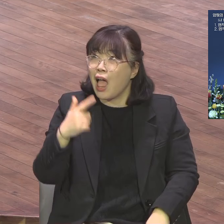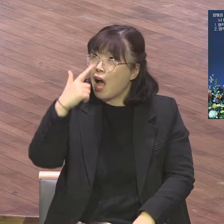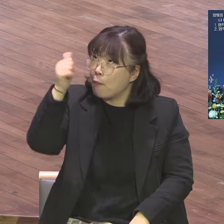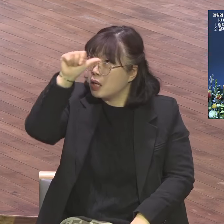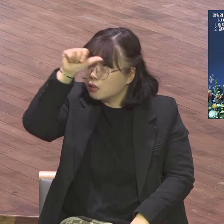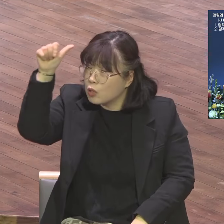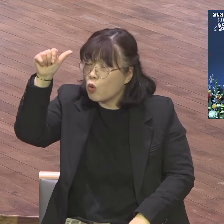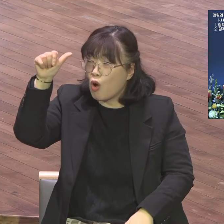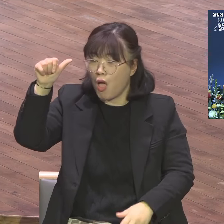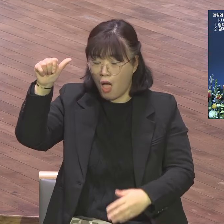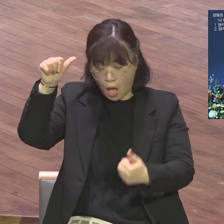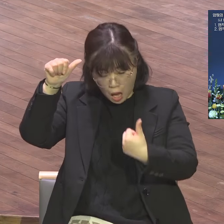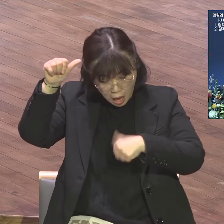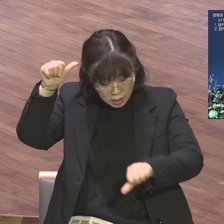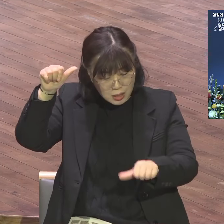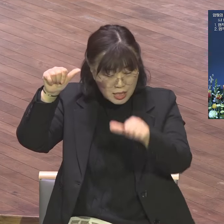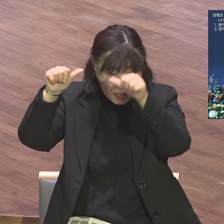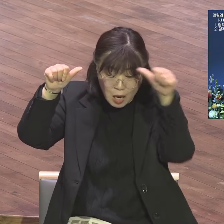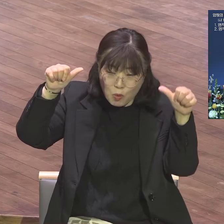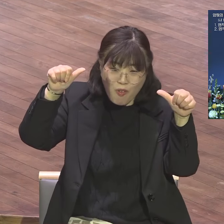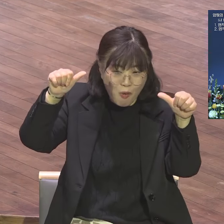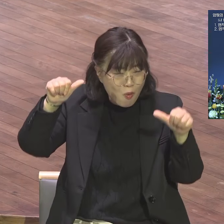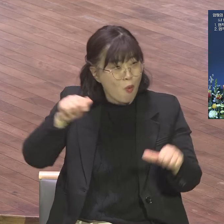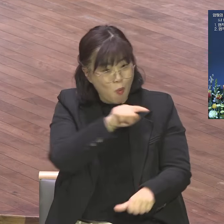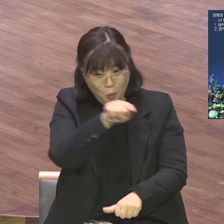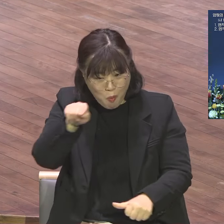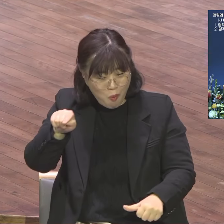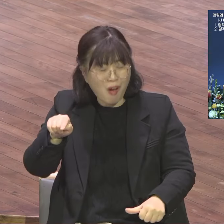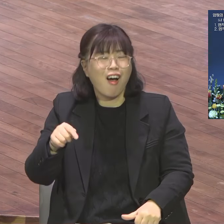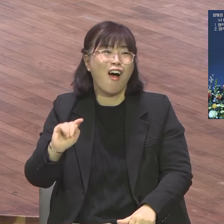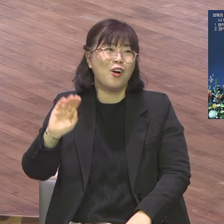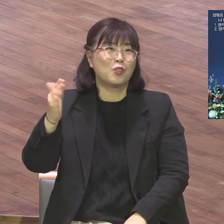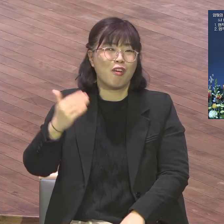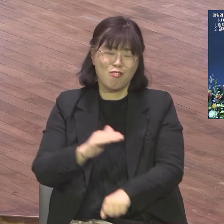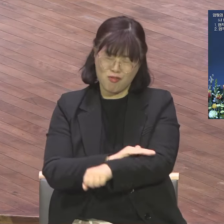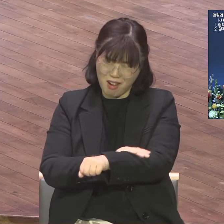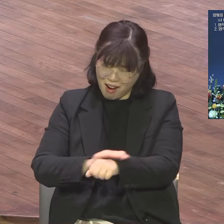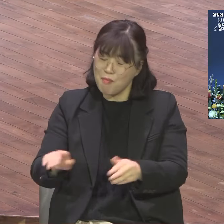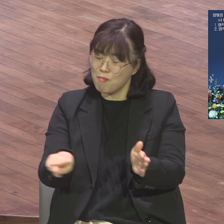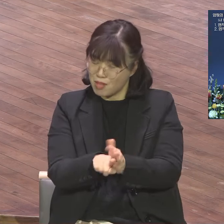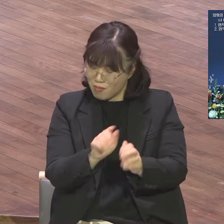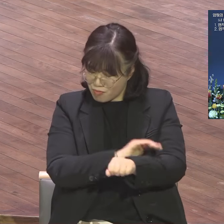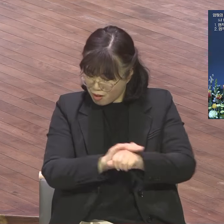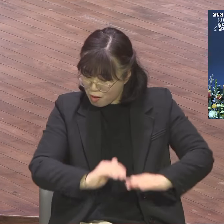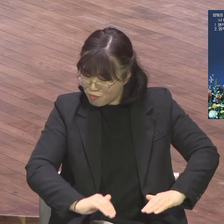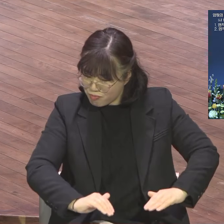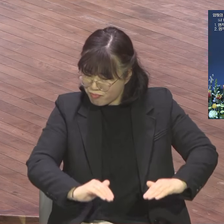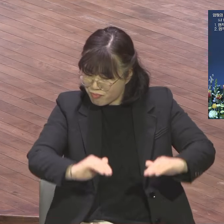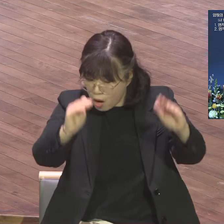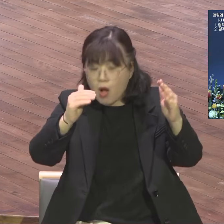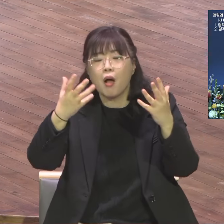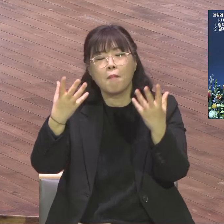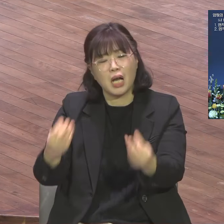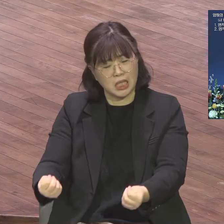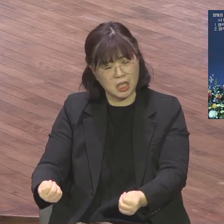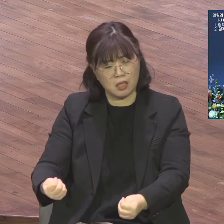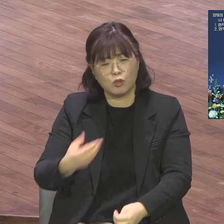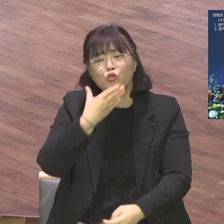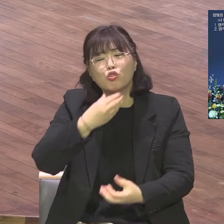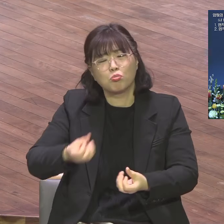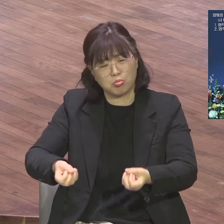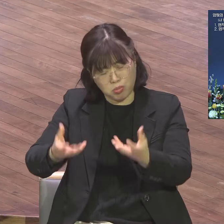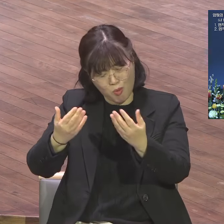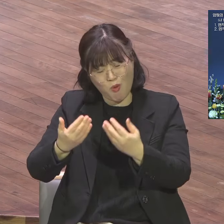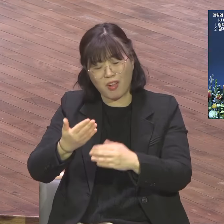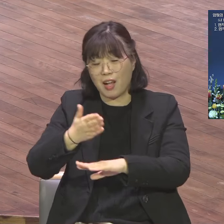명문가문이지 얼마나 감사해요. 아이들이 신앙생활 잘 해가지고 장로가 되니까 얼마나 감사해요. 정말 축복이지.